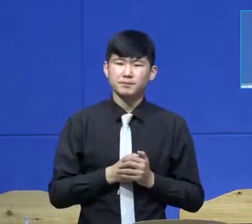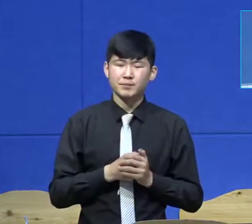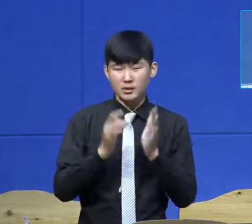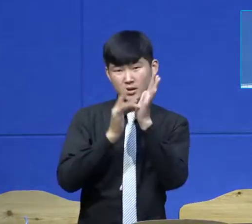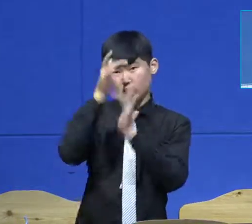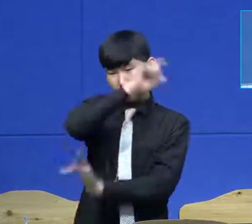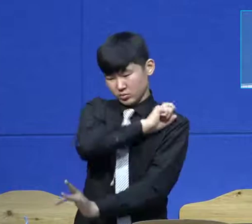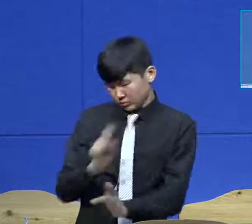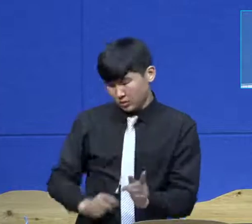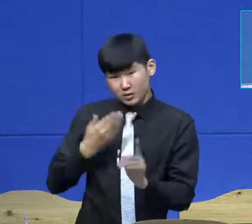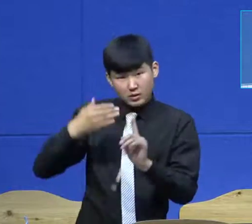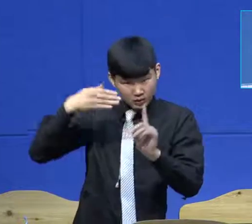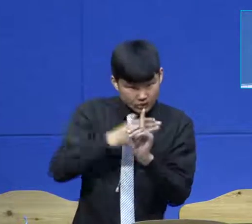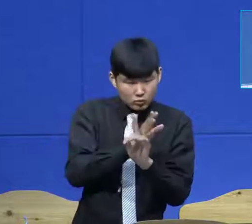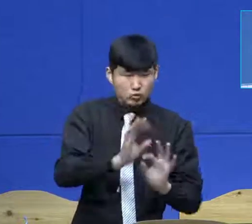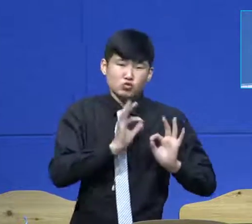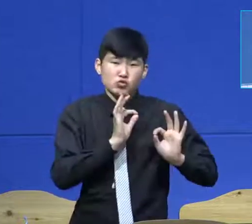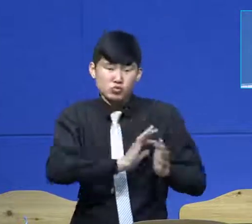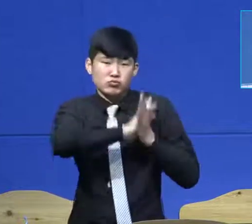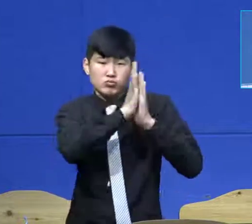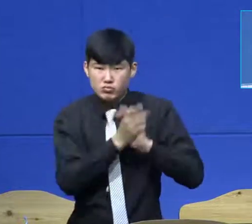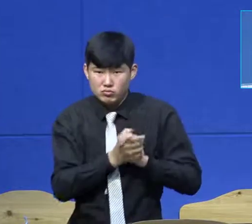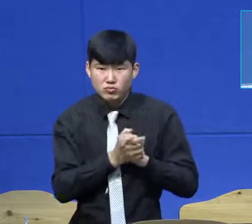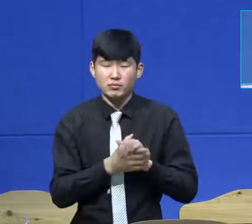Есүс Христээр дамжуулан зүвтгэгдэж